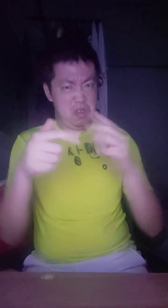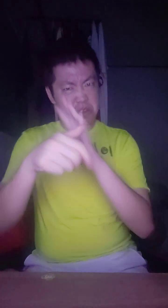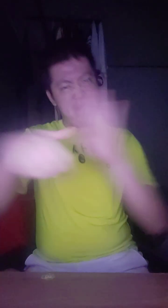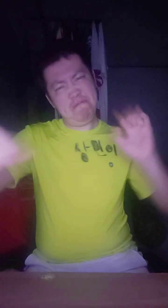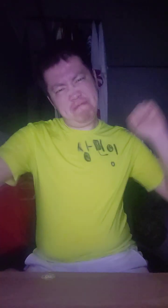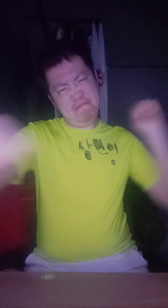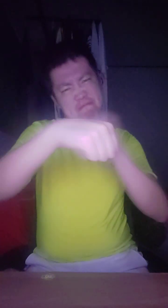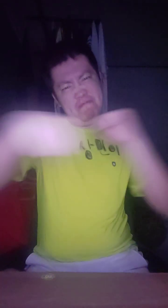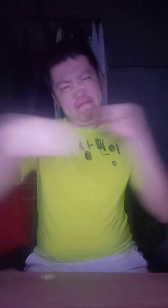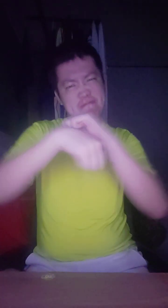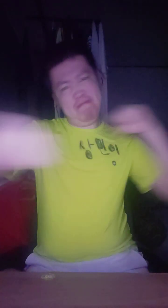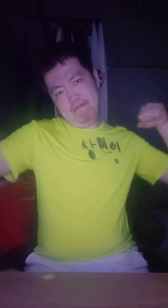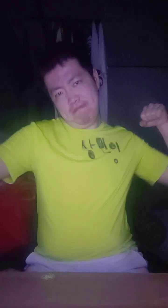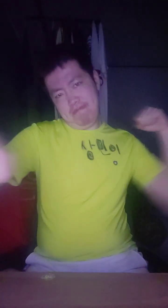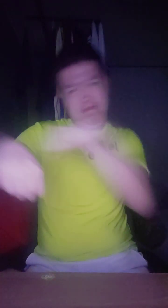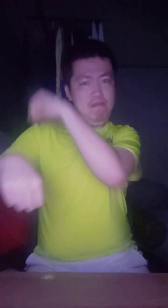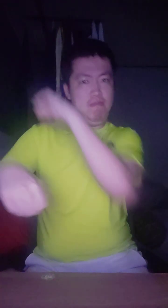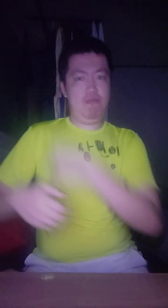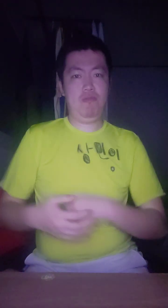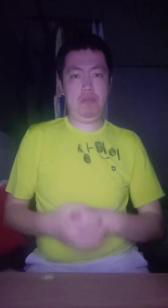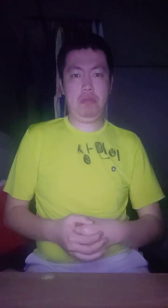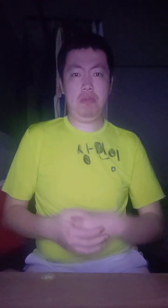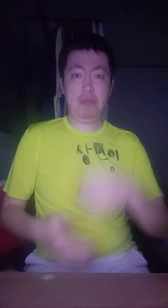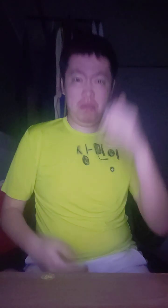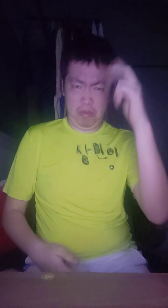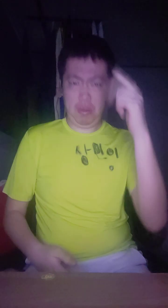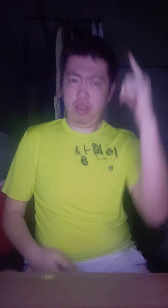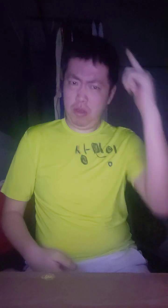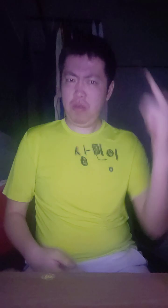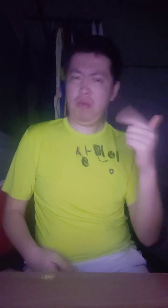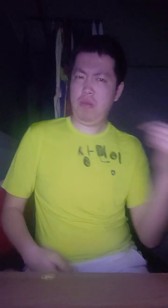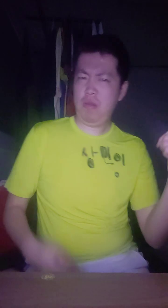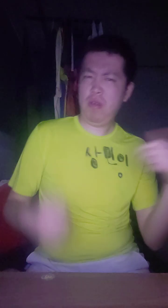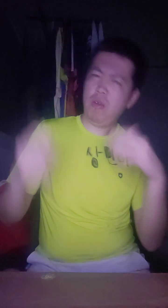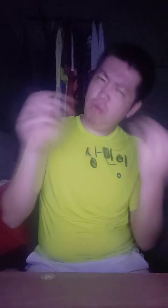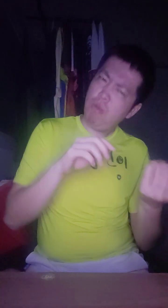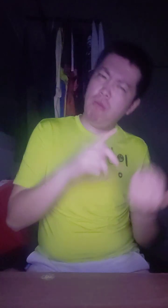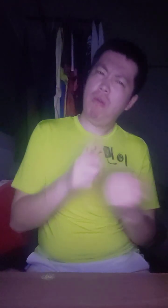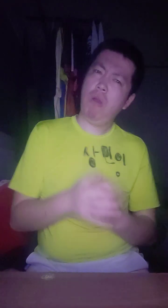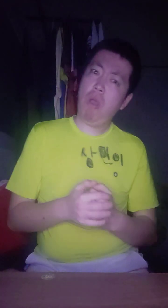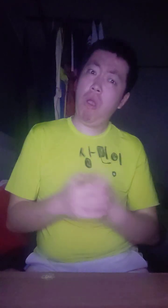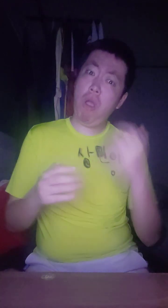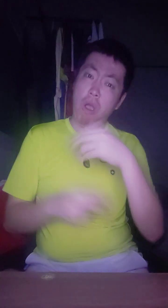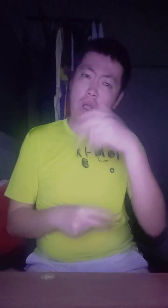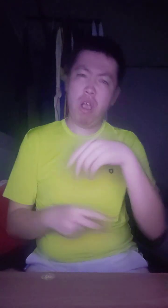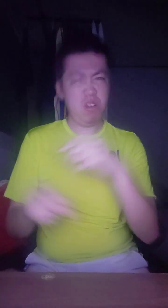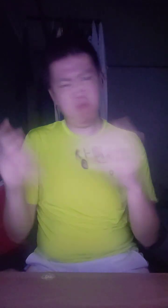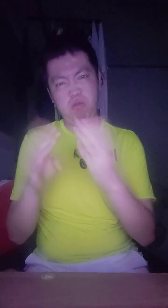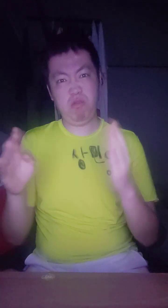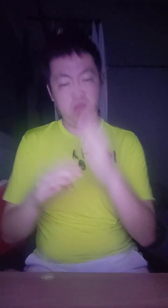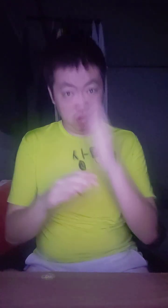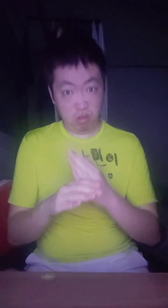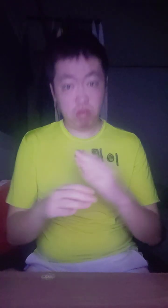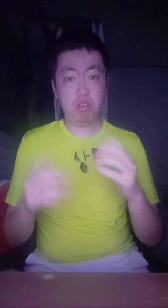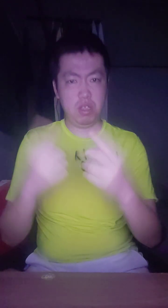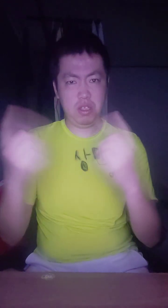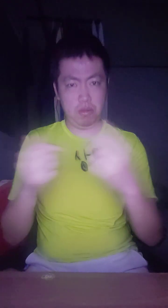다짜고짜 주먹으로 내리칩니다. 할머니는 그대로 길에 엎어졌지만 이 남성은 아무 일 없다는 듯 그대로 길을